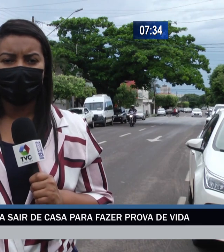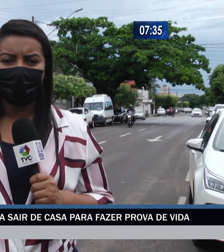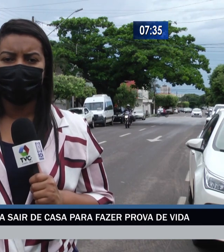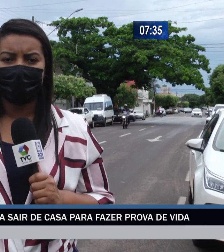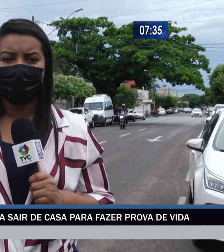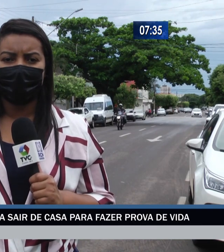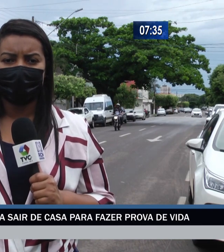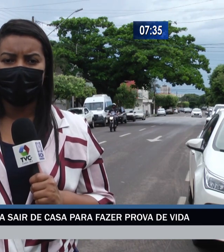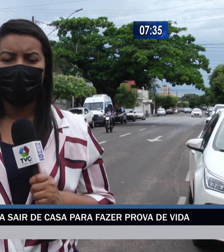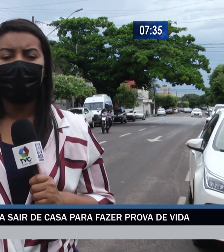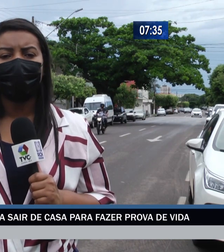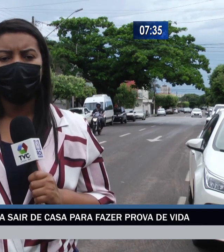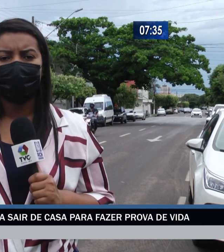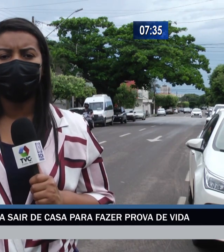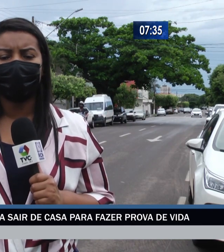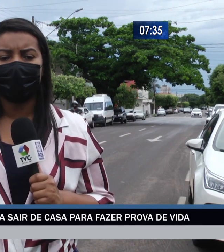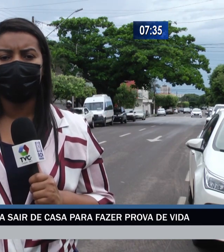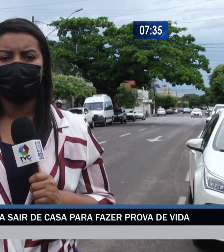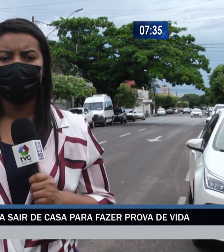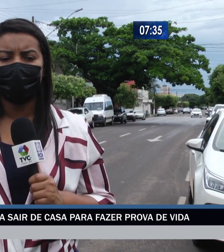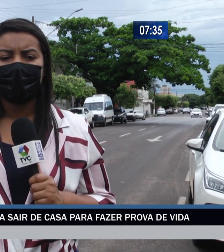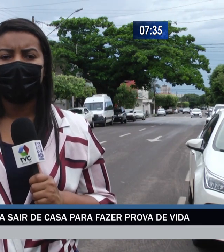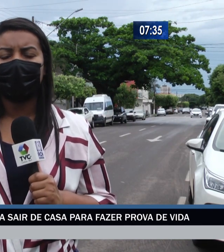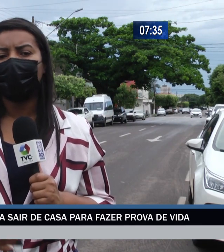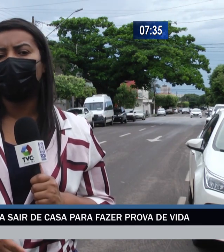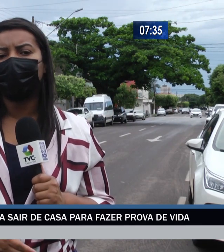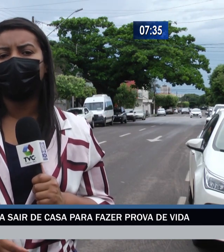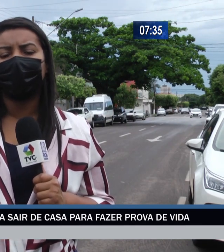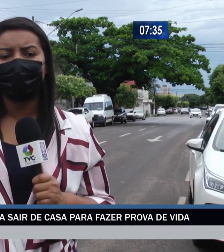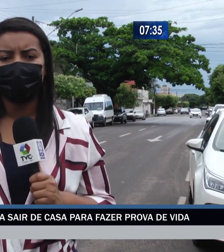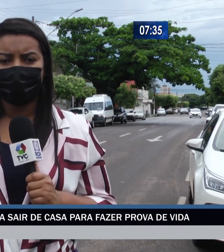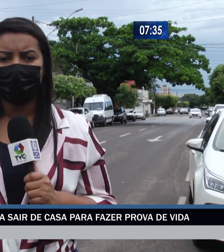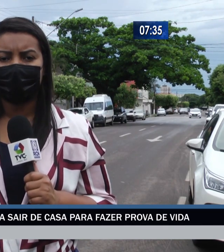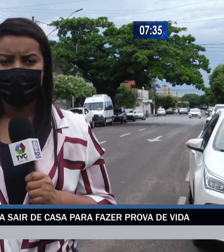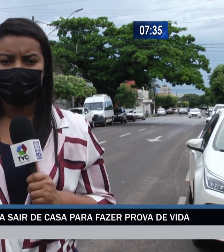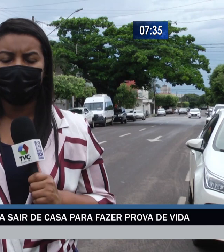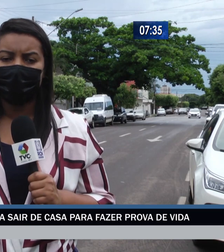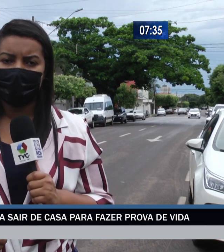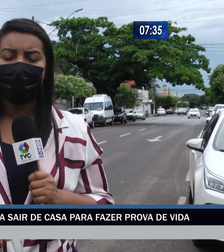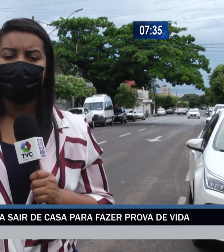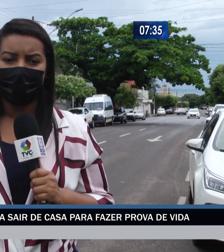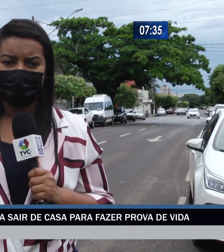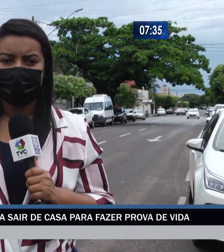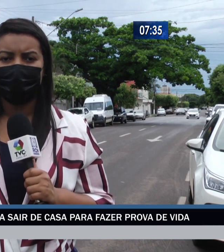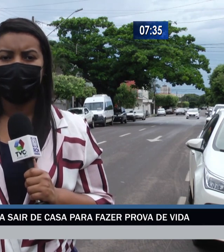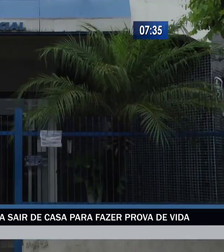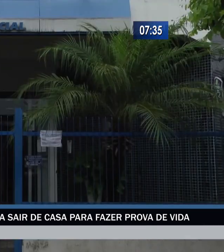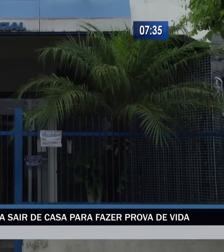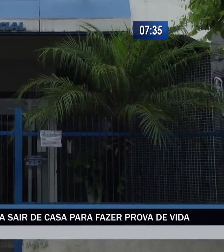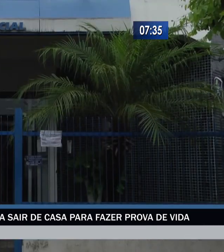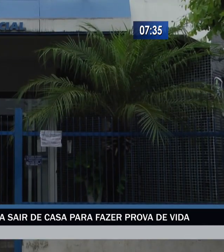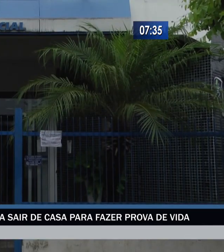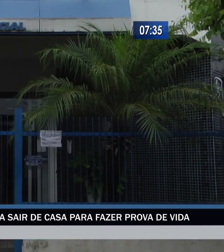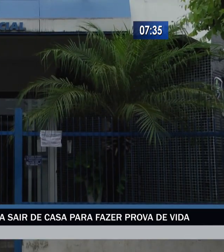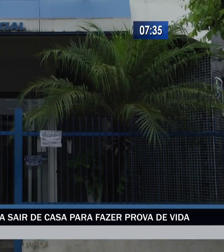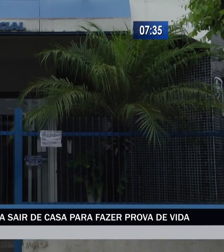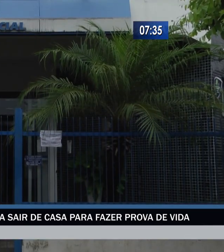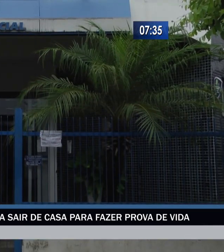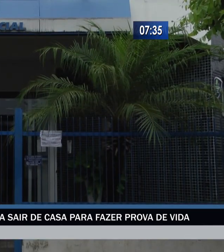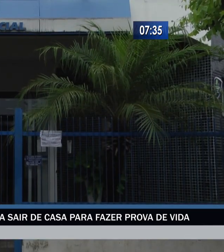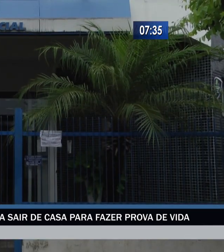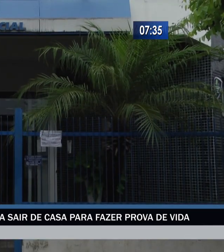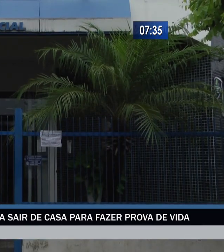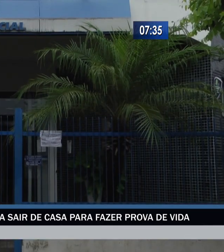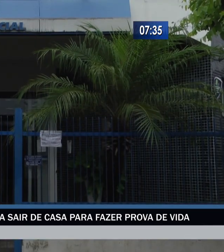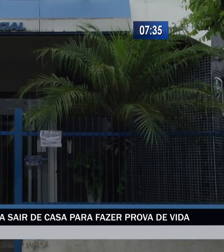documentos como carteira de vacinação consultas no SUS e comprovante de votação nas eleições emissão